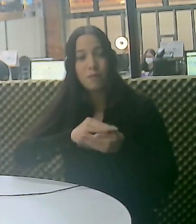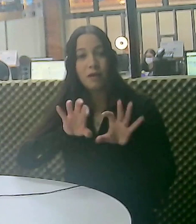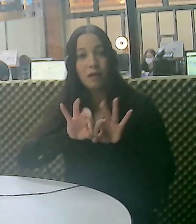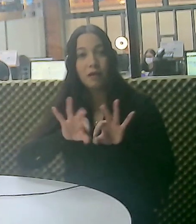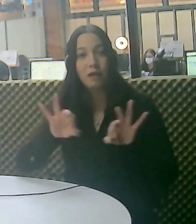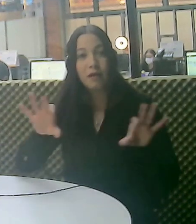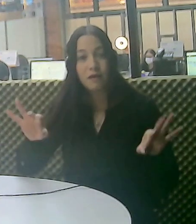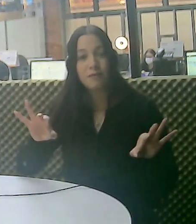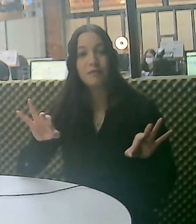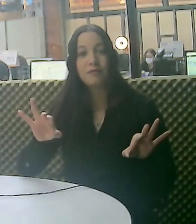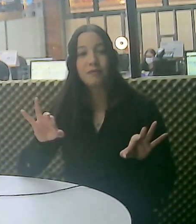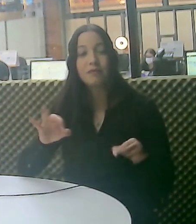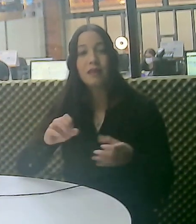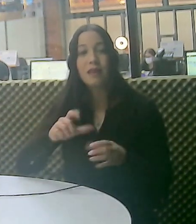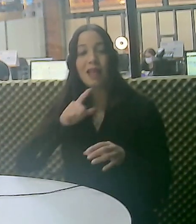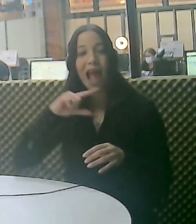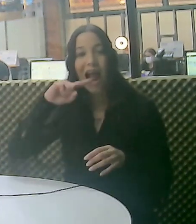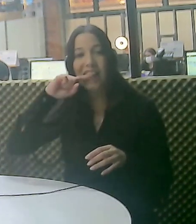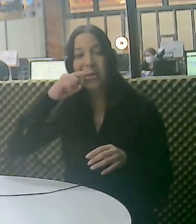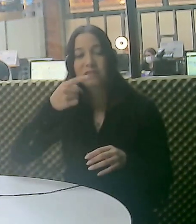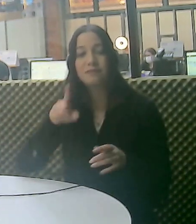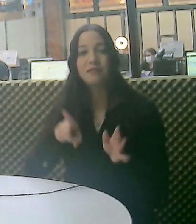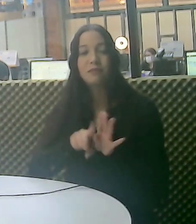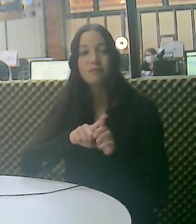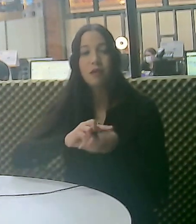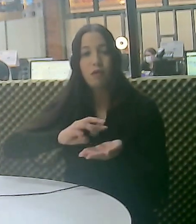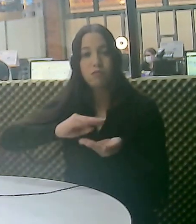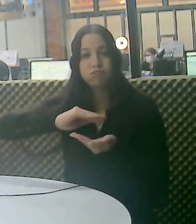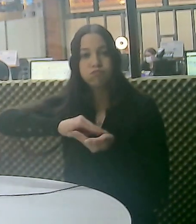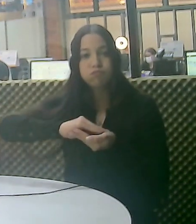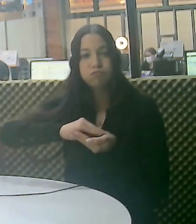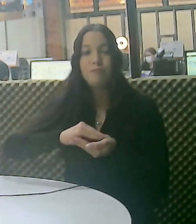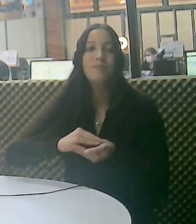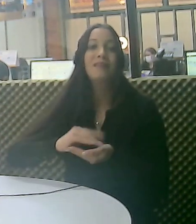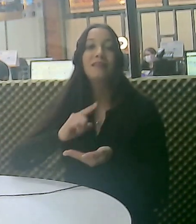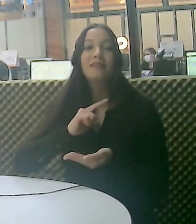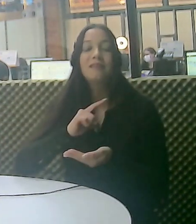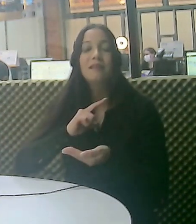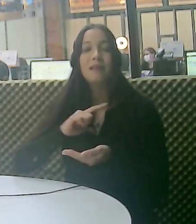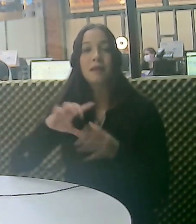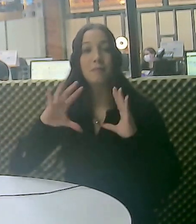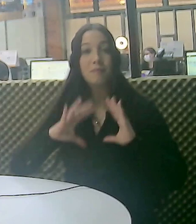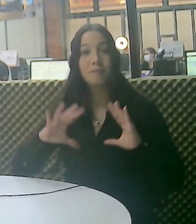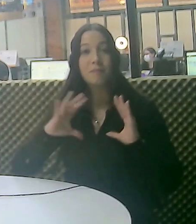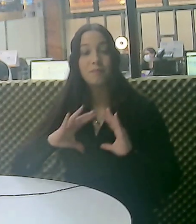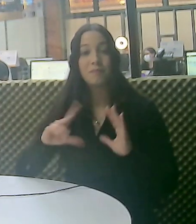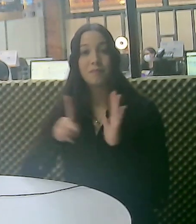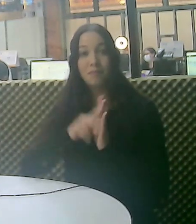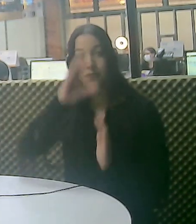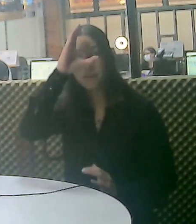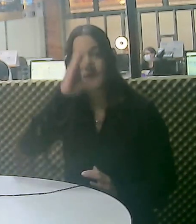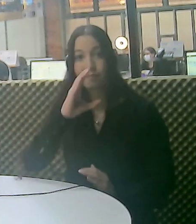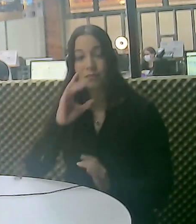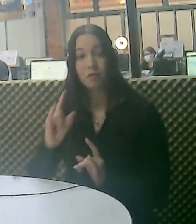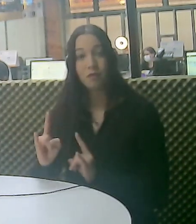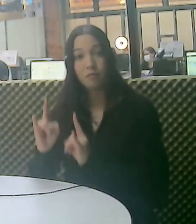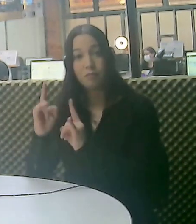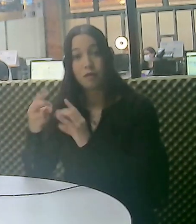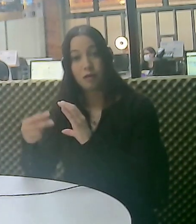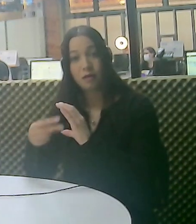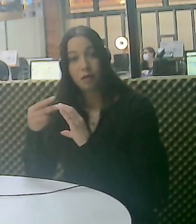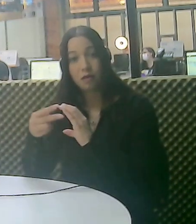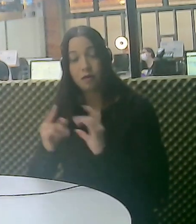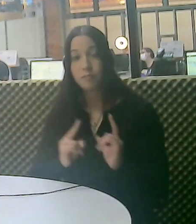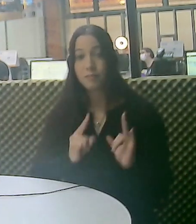linguiças caipiras, caldo de cana e tapiocas. A feira fica localizada na Praça Cívica, entre os prédios do Centro Administrativo e